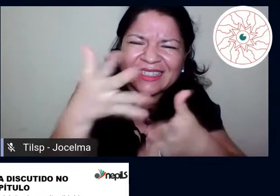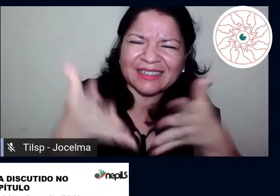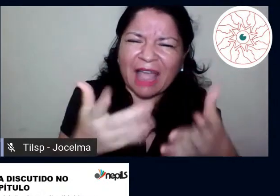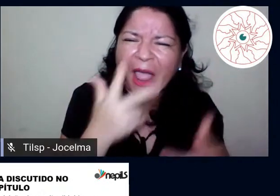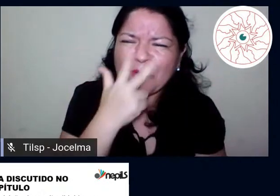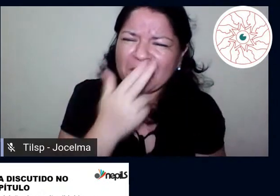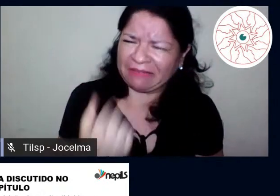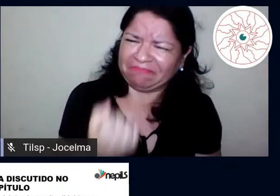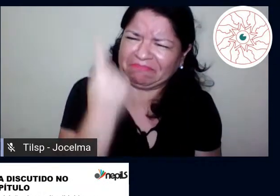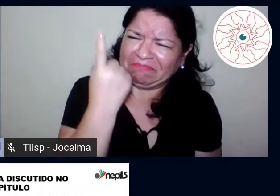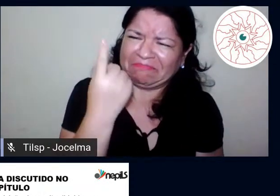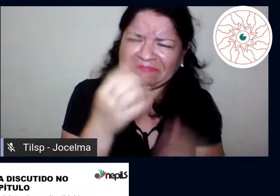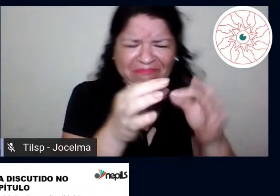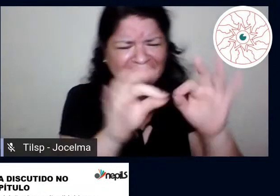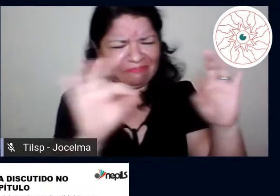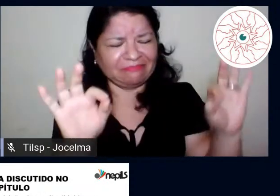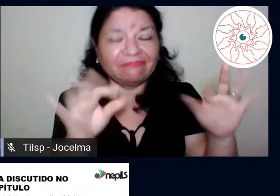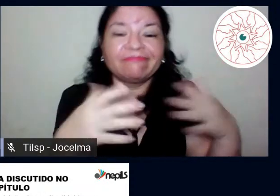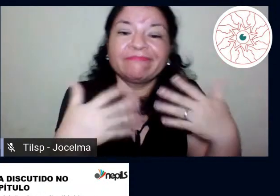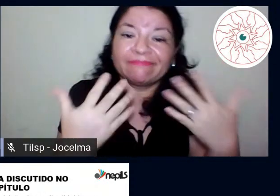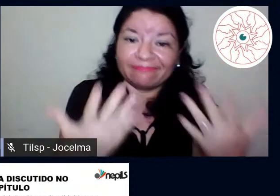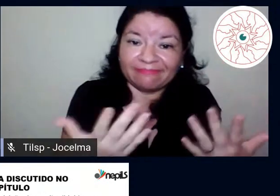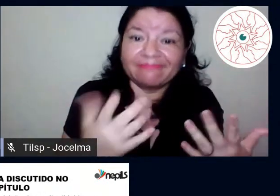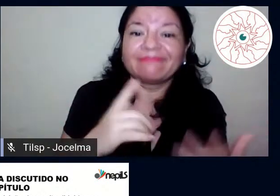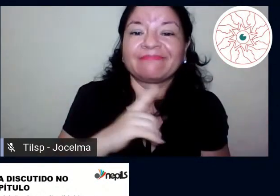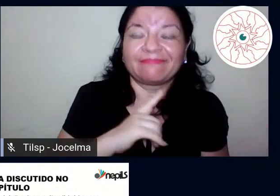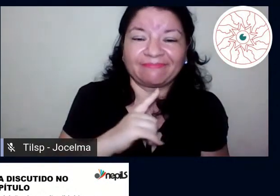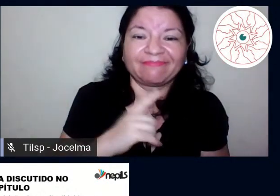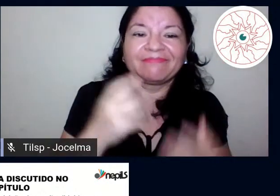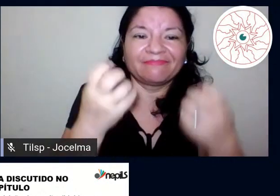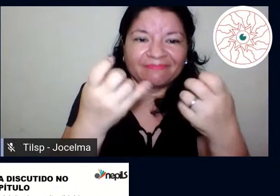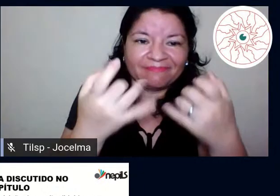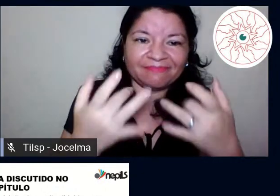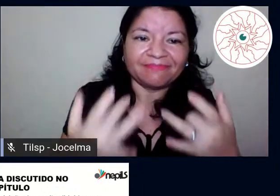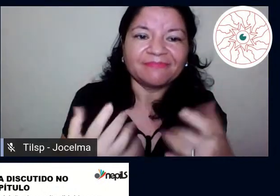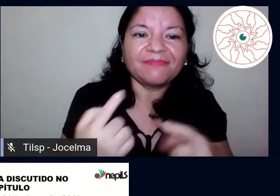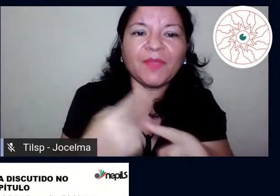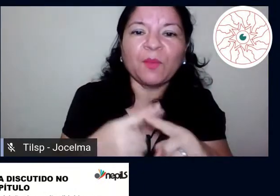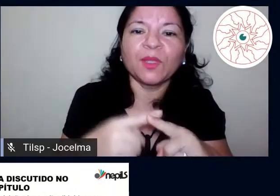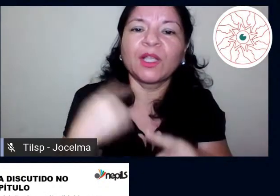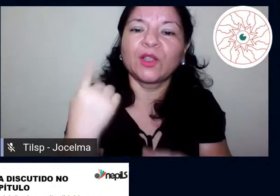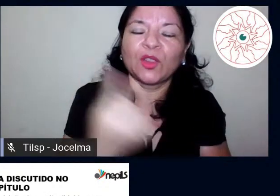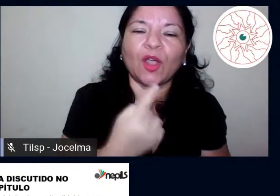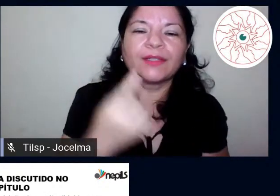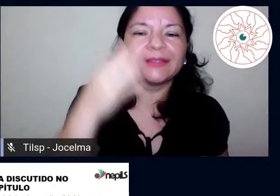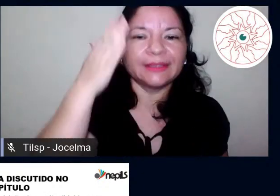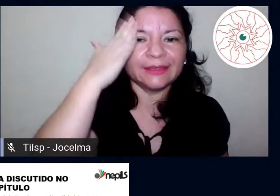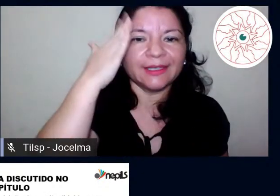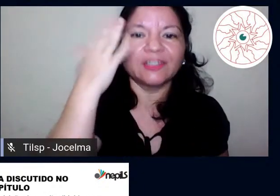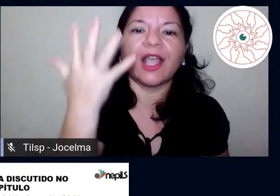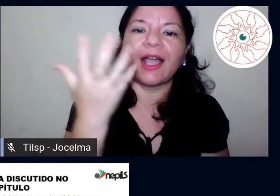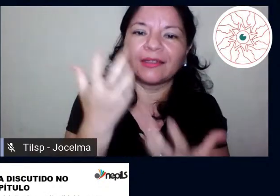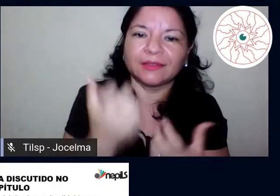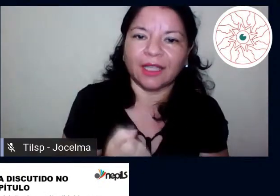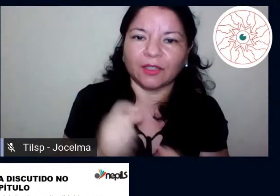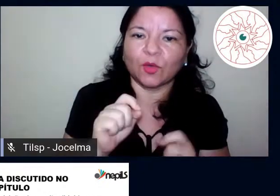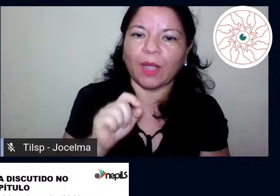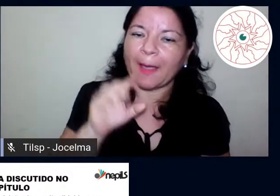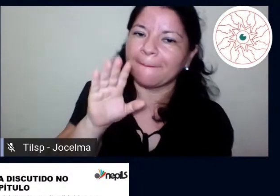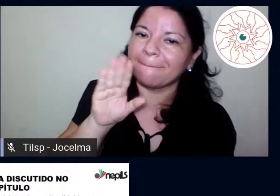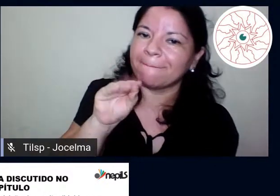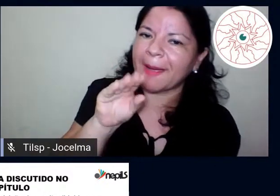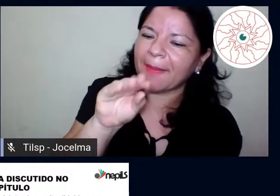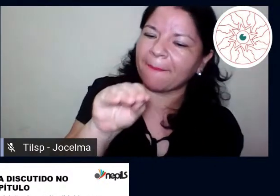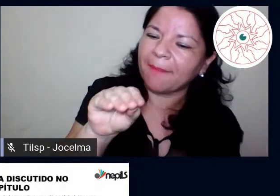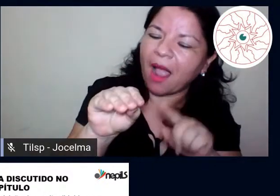falada, como falantes das línguas e sinais, porque estamos assumindo aqui o conceito de fala de Sci,